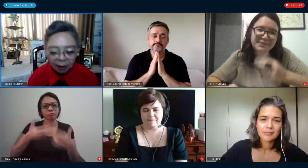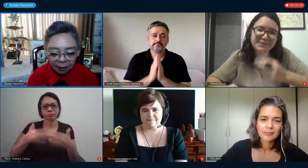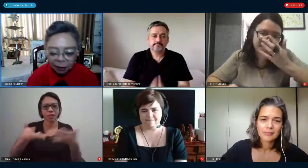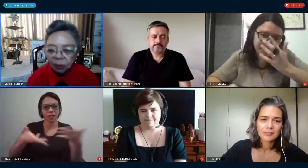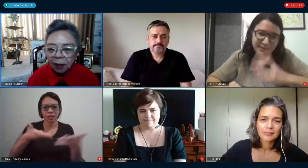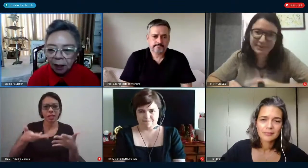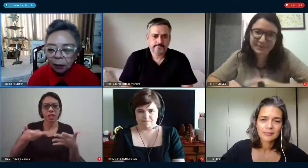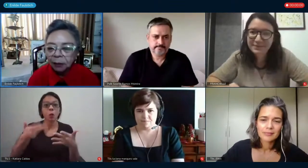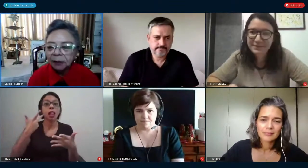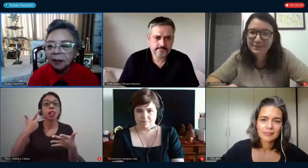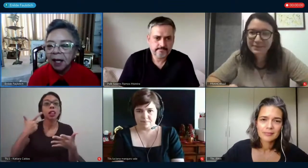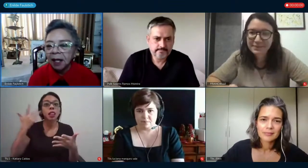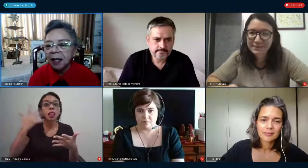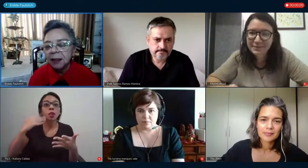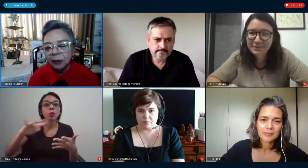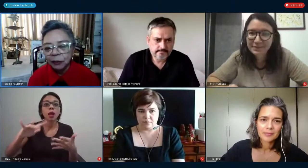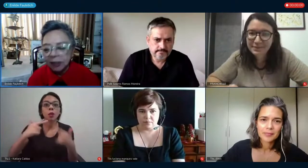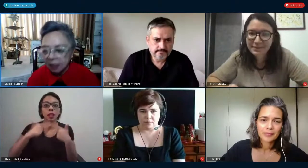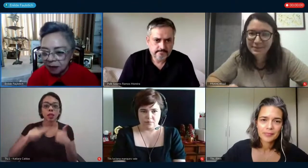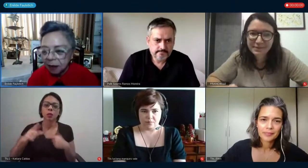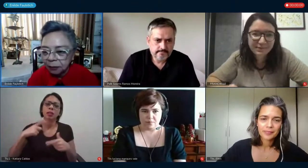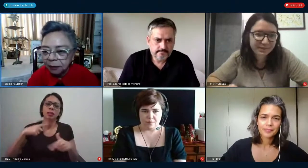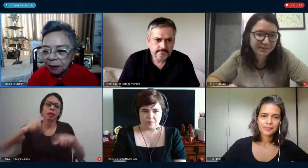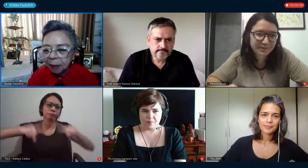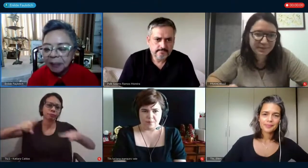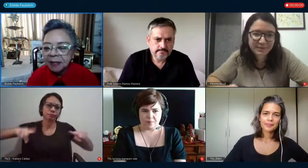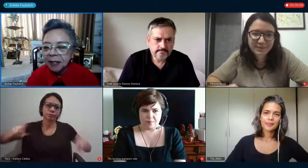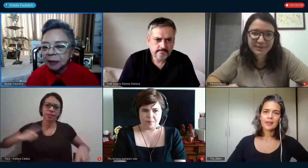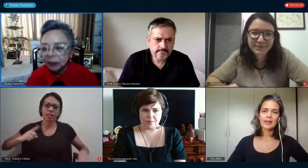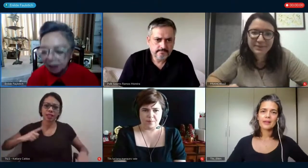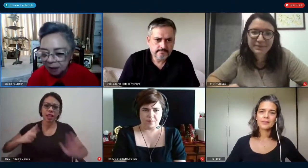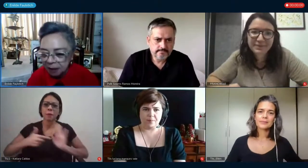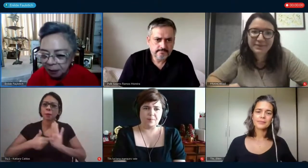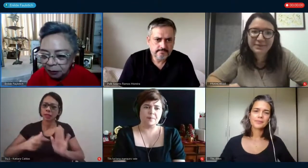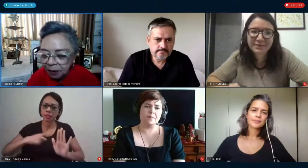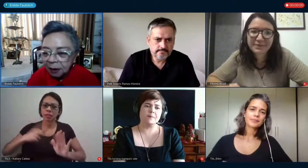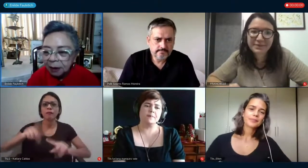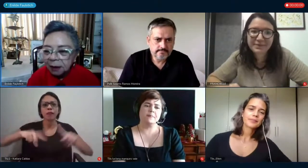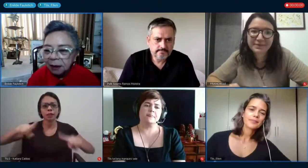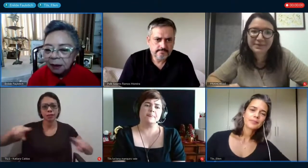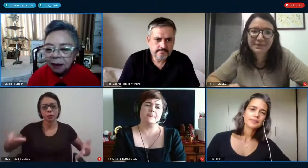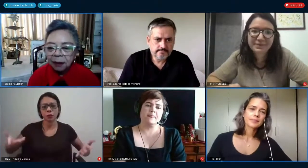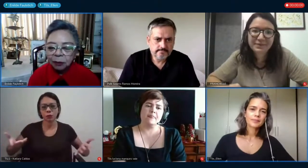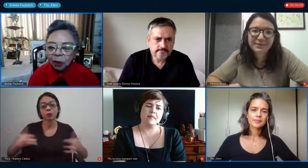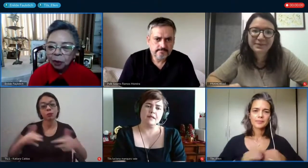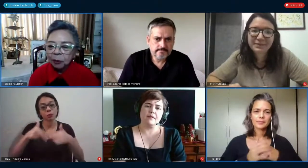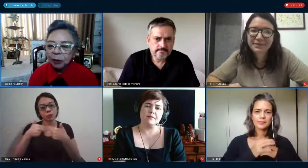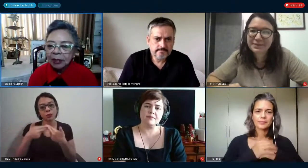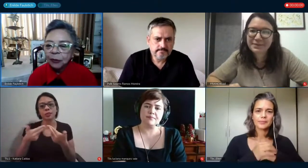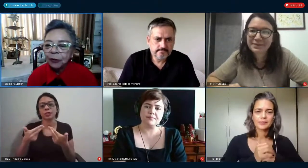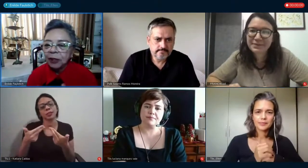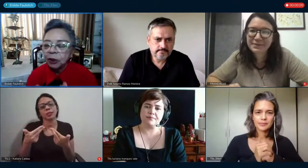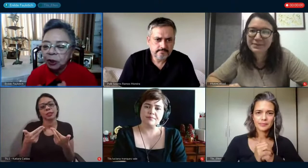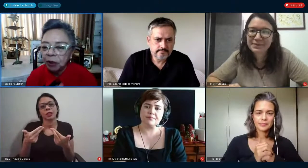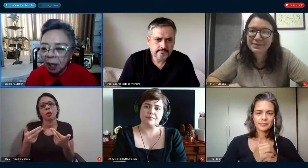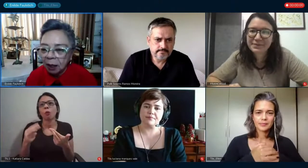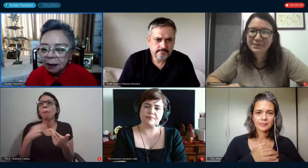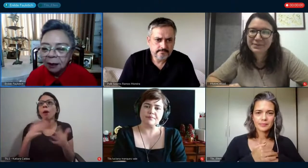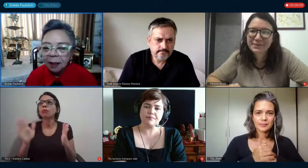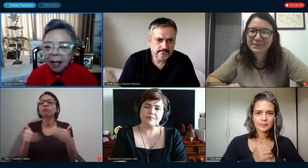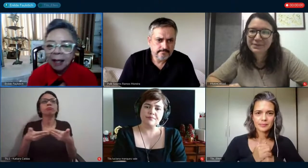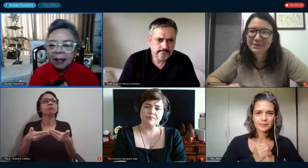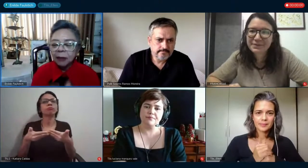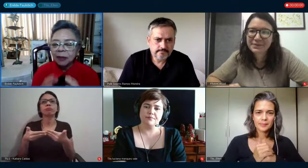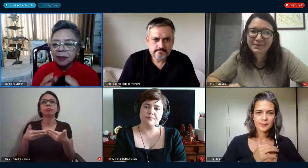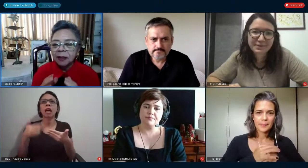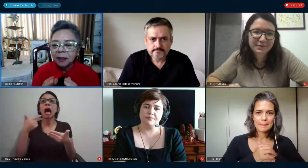língua natural, tem variação, apresenta variação. Então, nós não podemos fechar